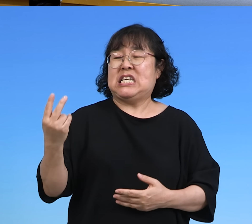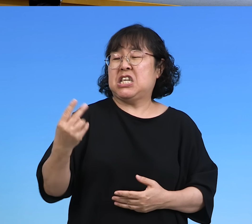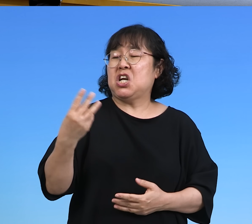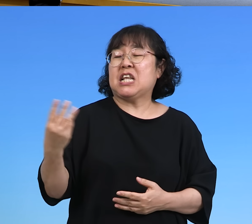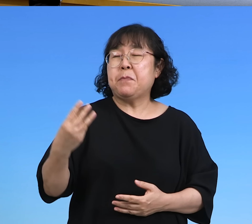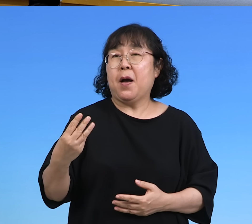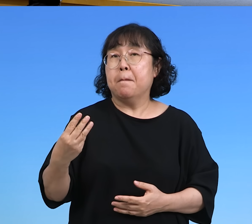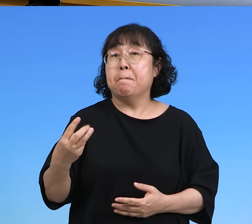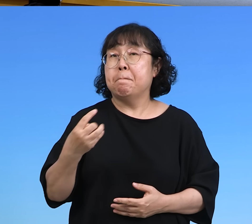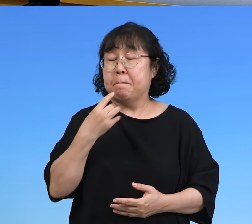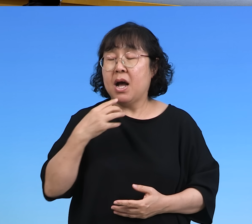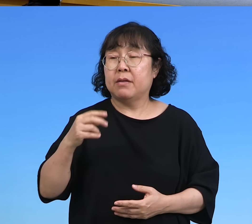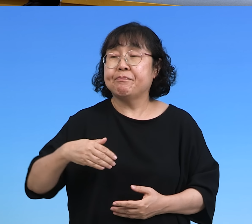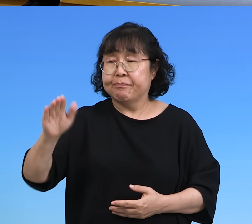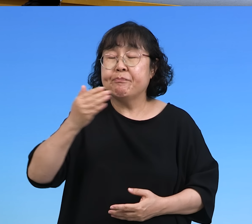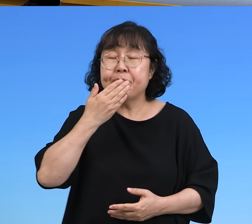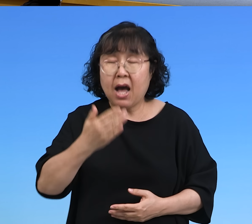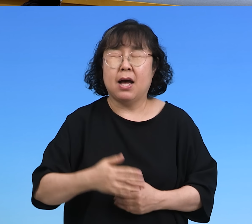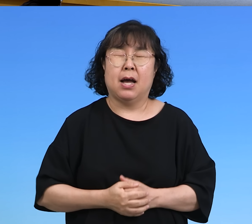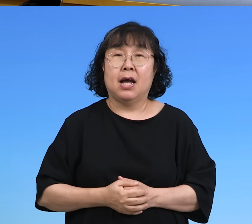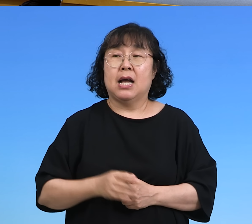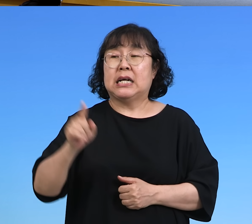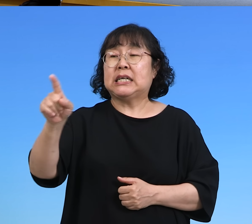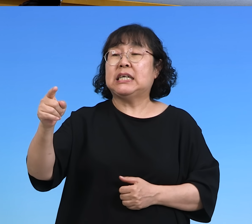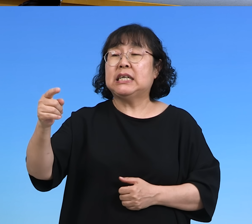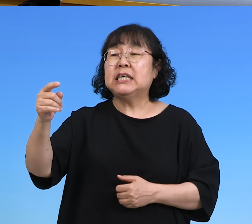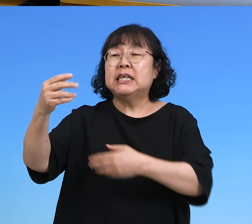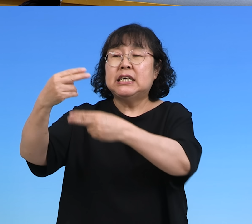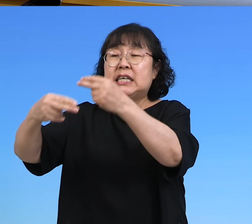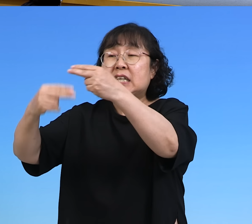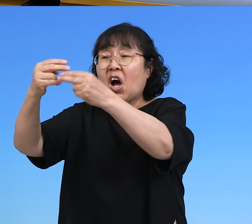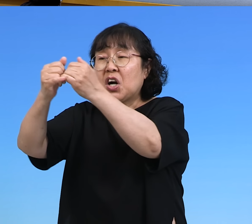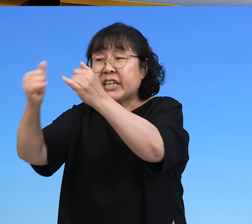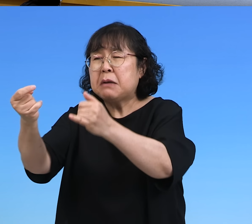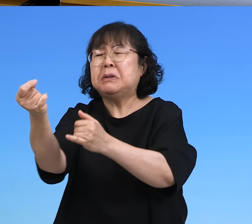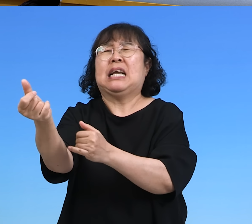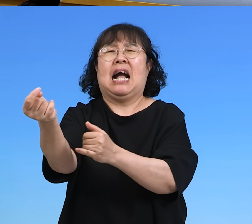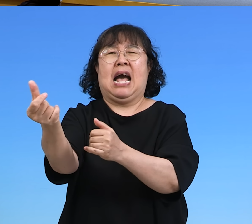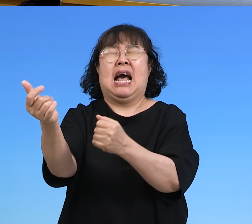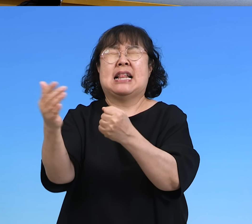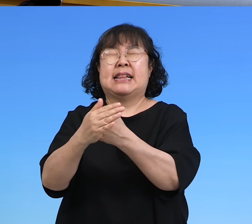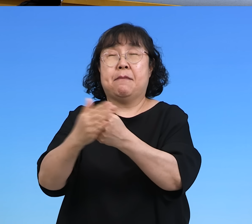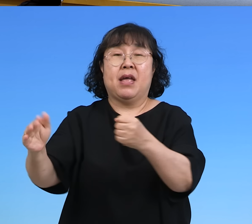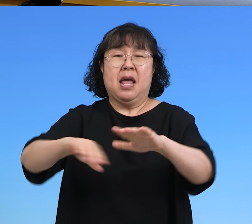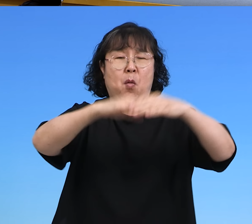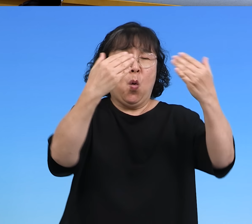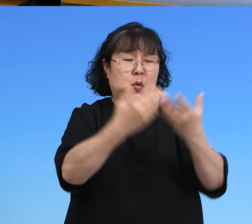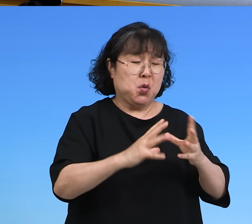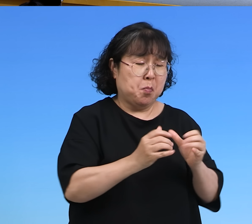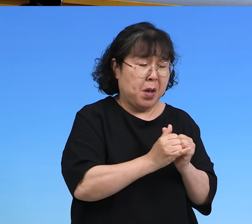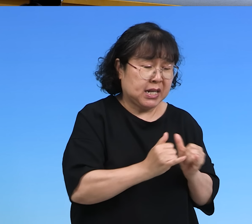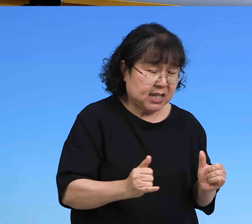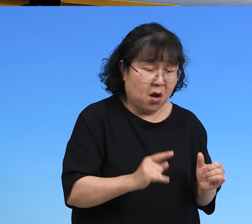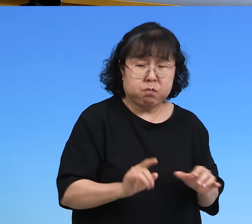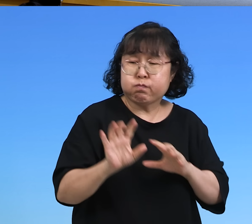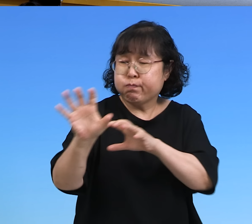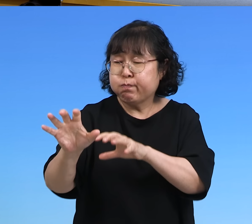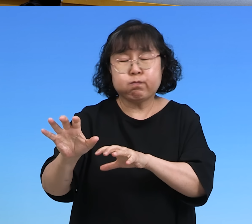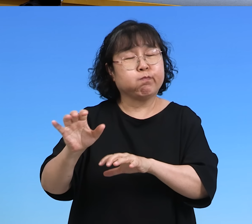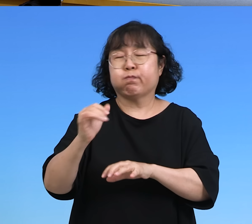2-3천 명만 올라가서 아이를 치게 하소서. 그들은 소수이니 모든 백성을 그리로 보내어 수고롭게 하지 마옵소서.